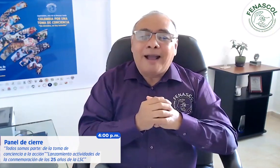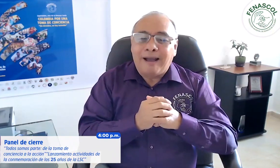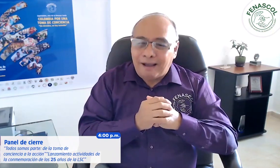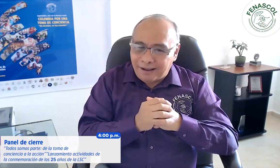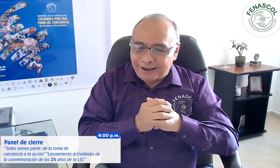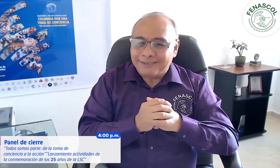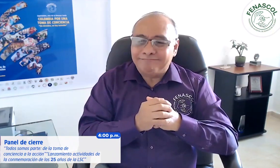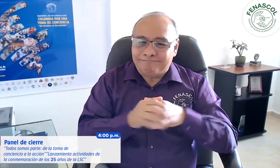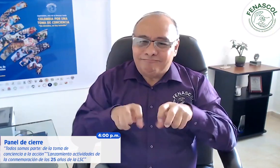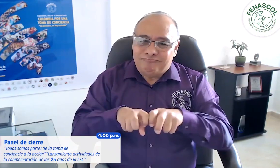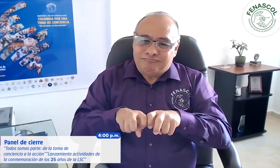30 de septiembre.